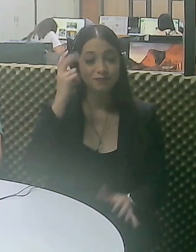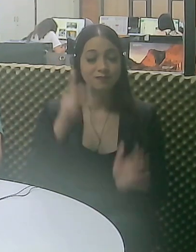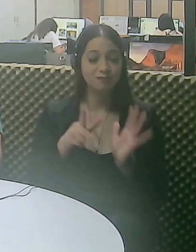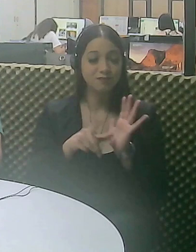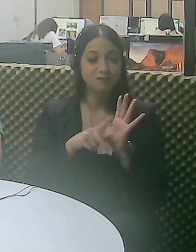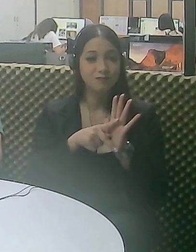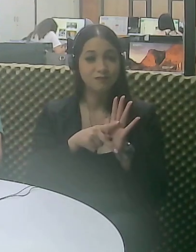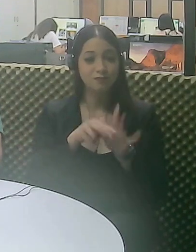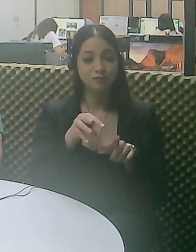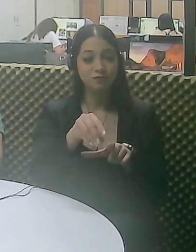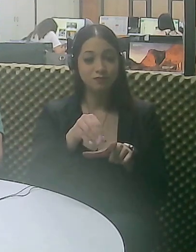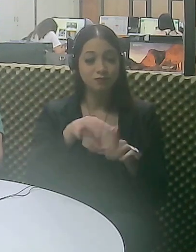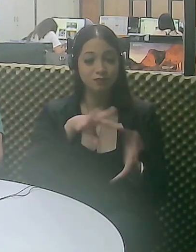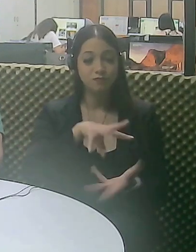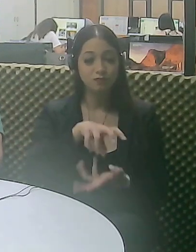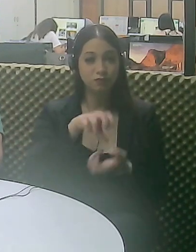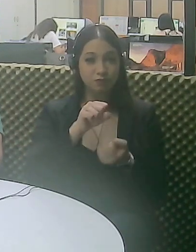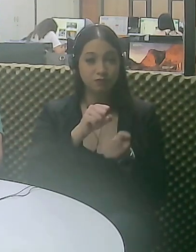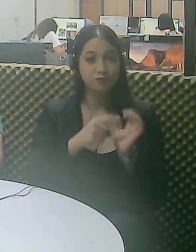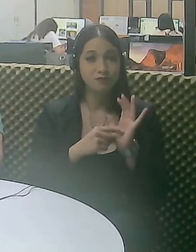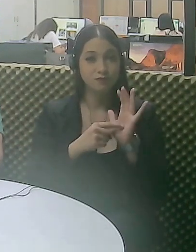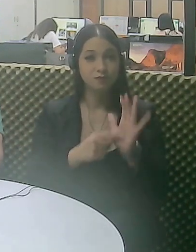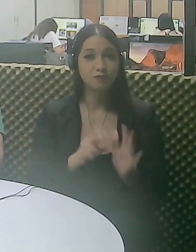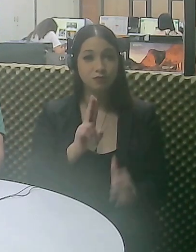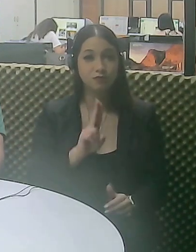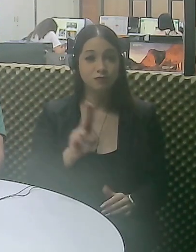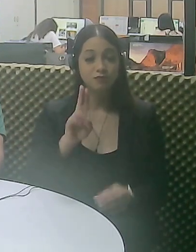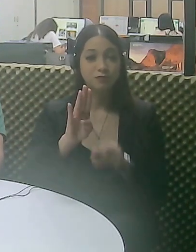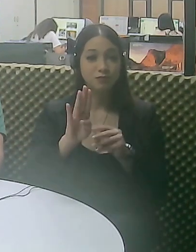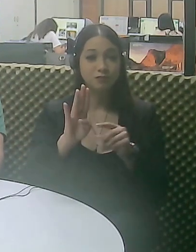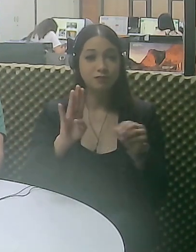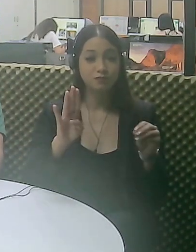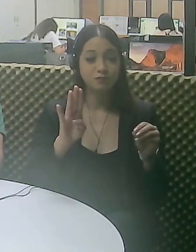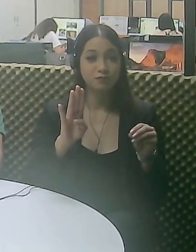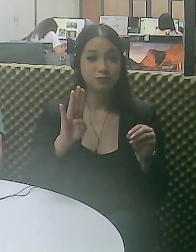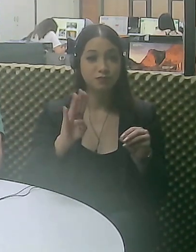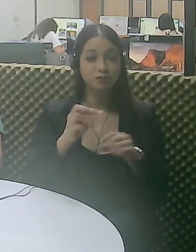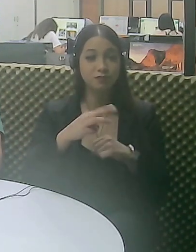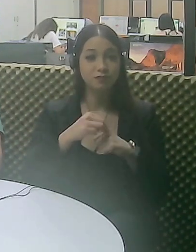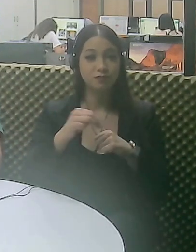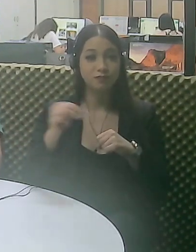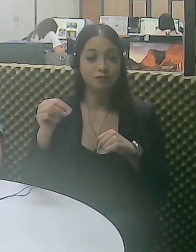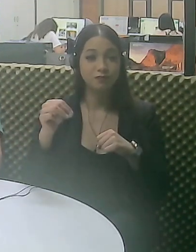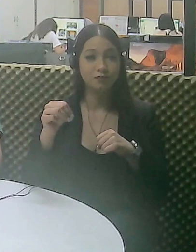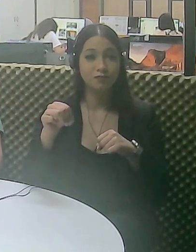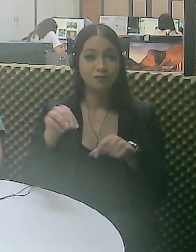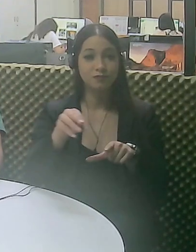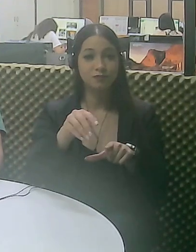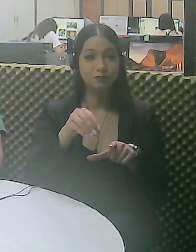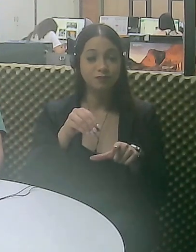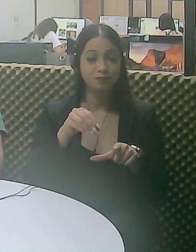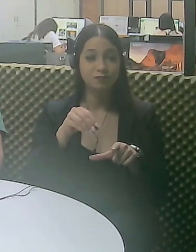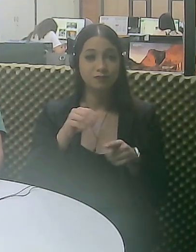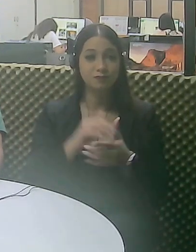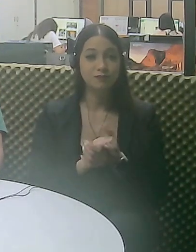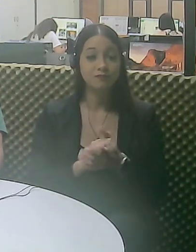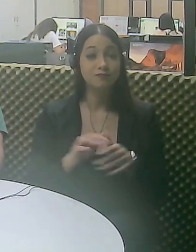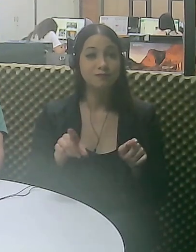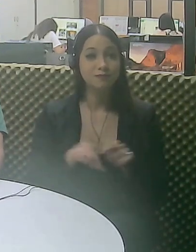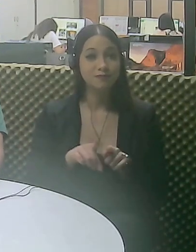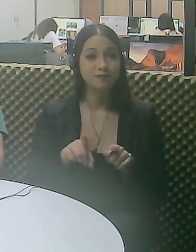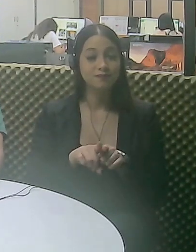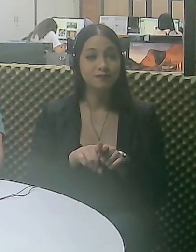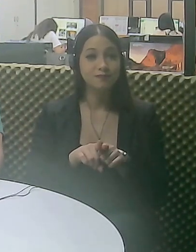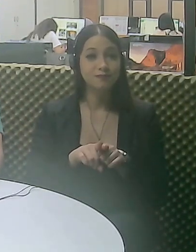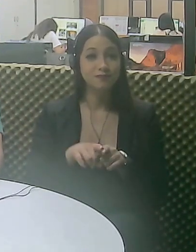sistemas de cultivo sustentáveis, destacando o uso do pó de basalto como remineralizador de solo. Além disso,